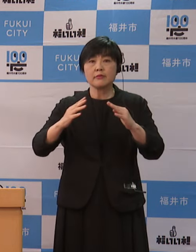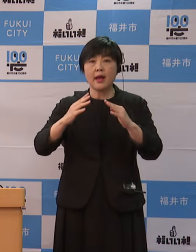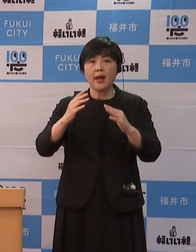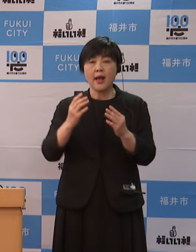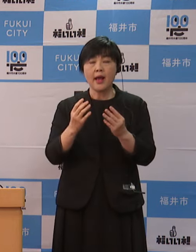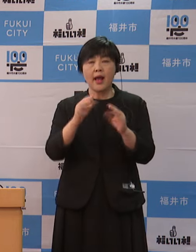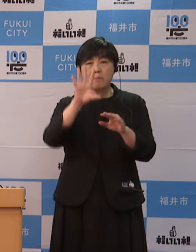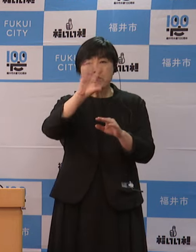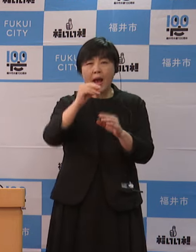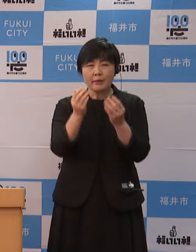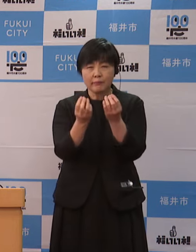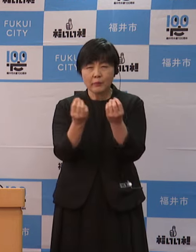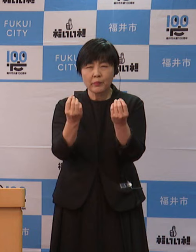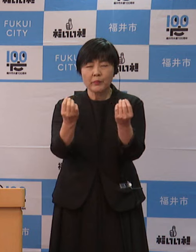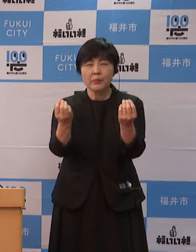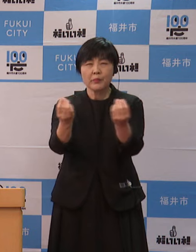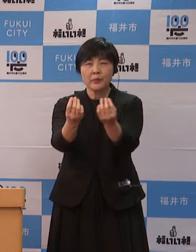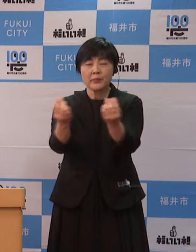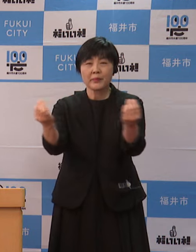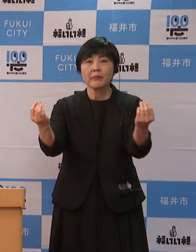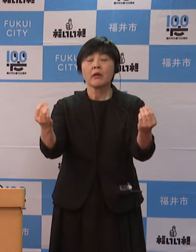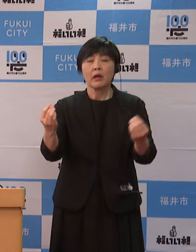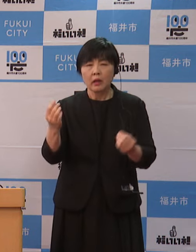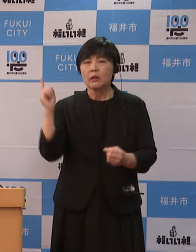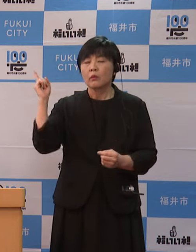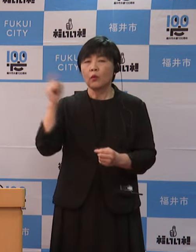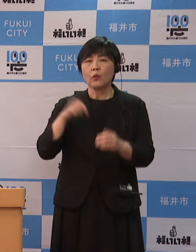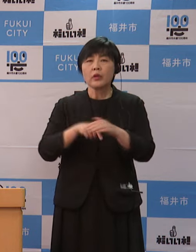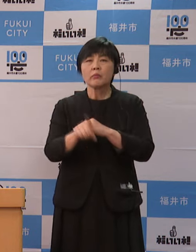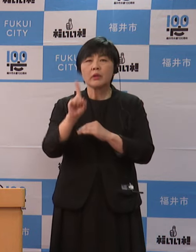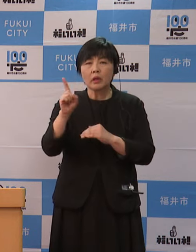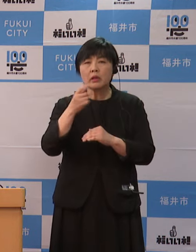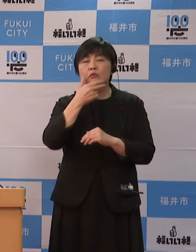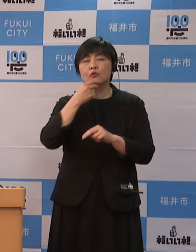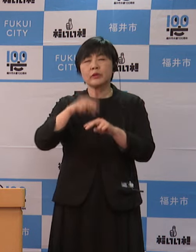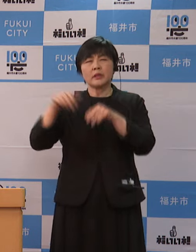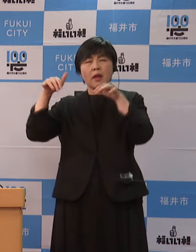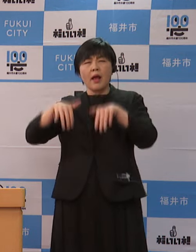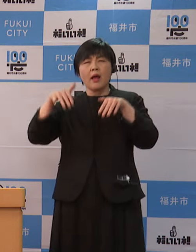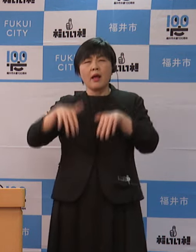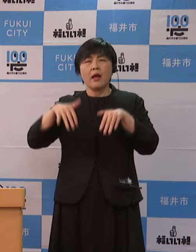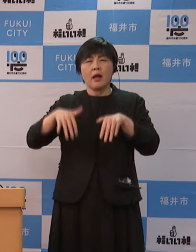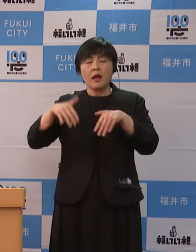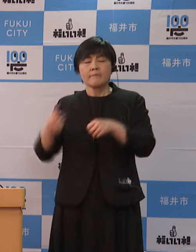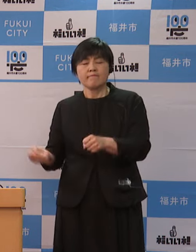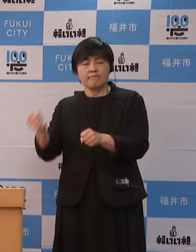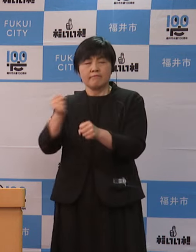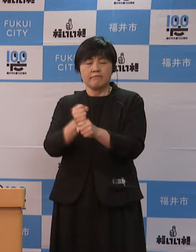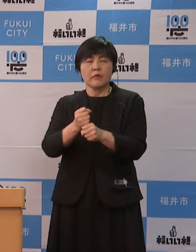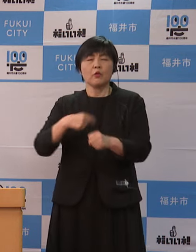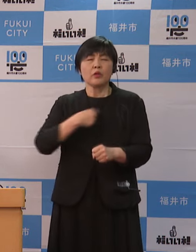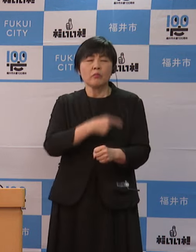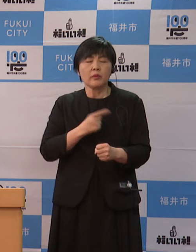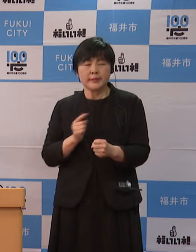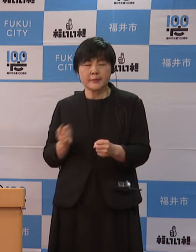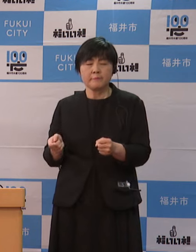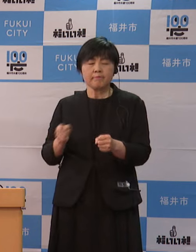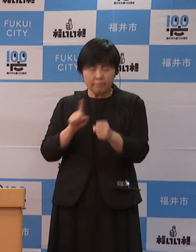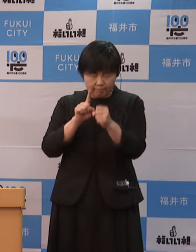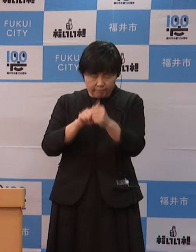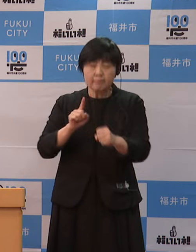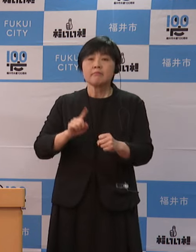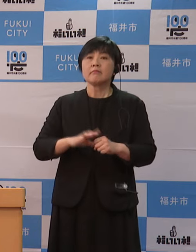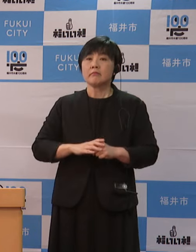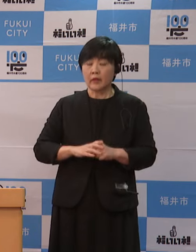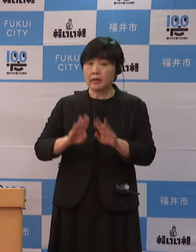これはここに書いてありますように、福井豪雨からの復興願いを決めた、復興の願いを込めて始ま